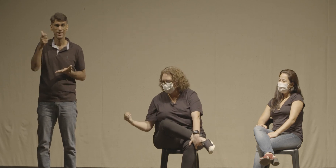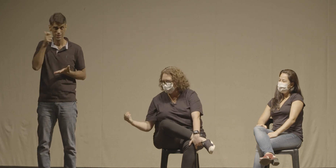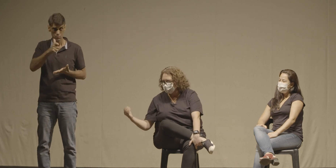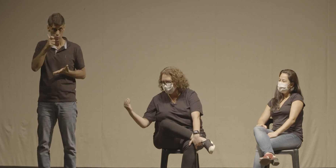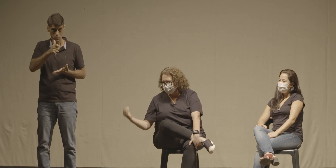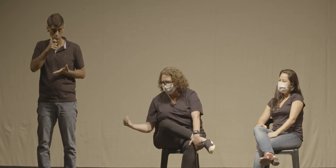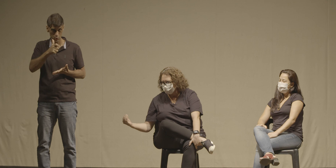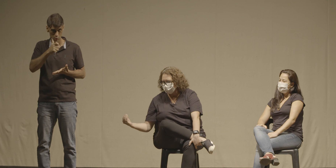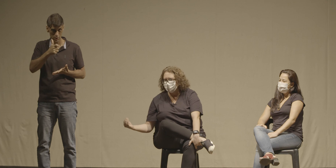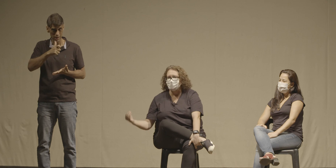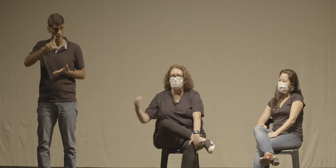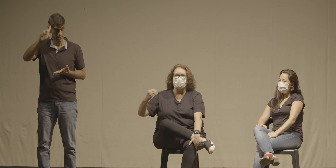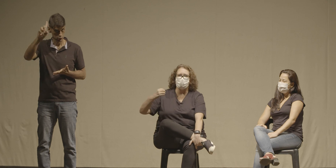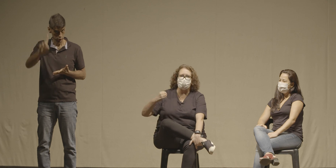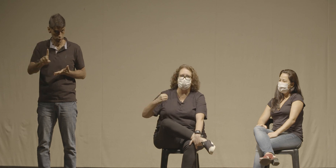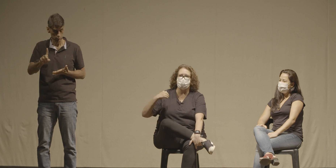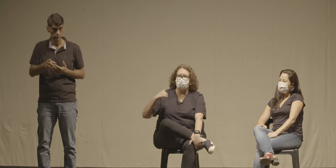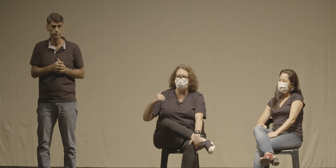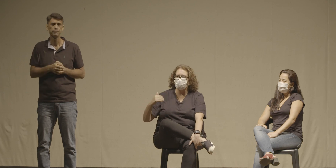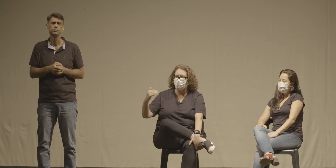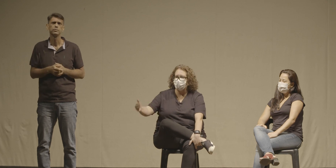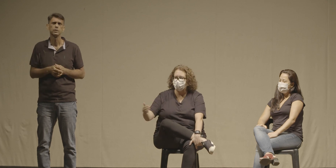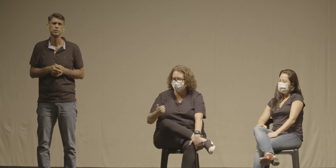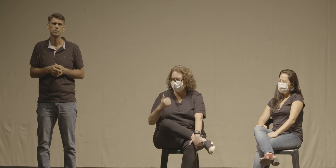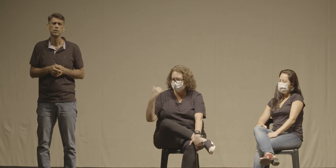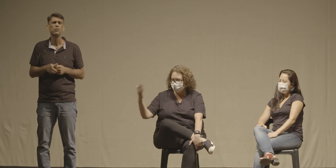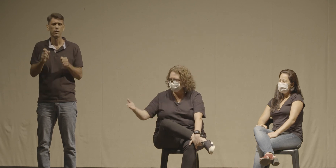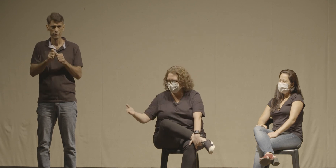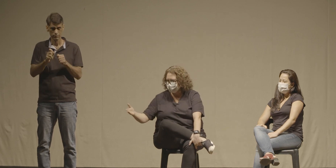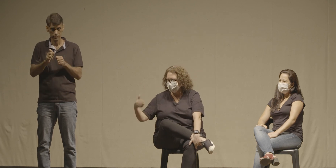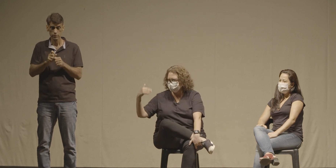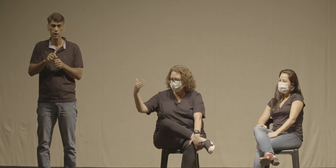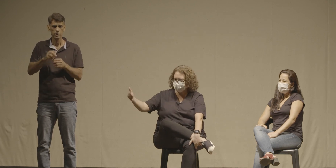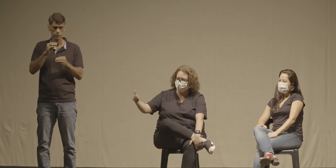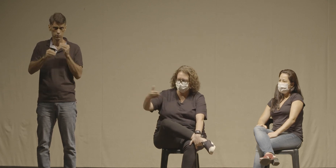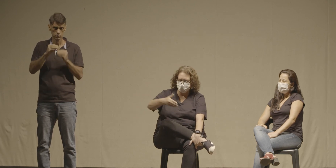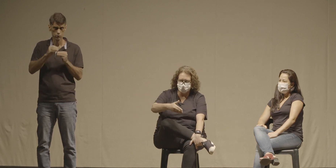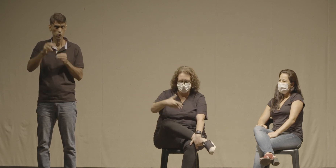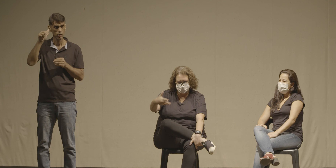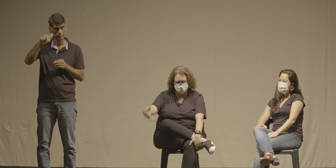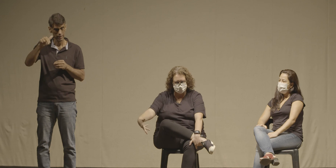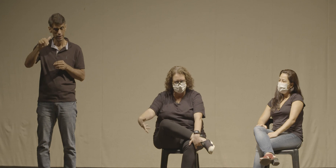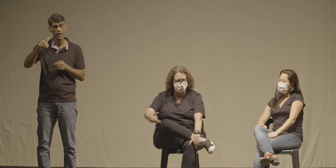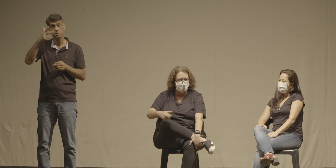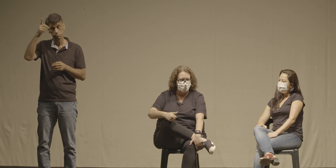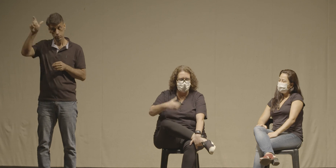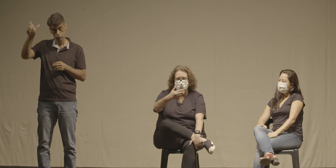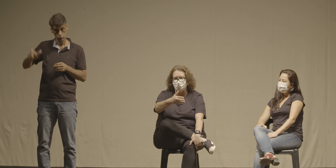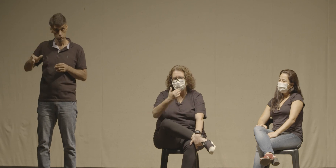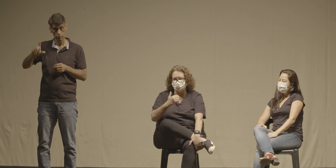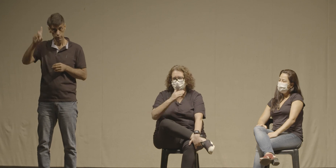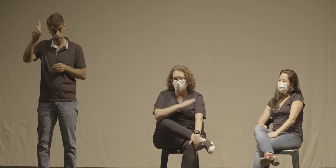diretora, mulher. Eu fui escalada para fazer a novela, que essa pessoa estava dirigindo no dia.